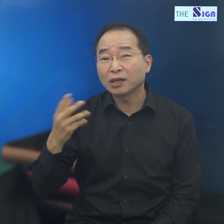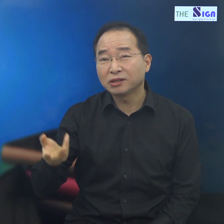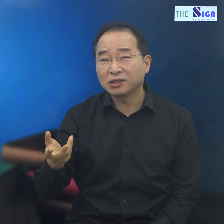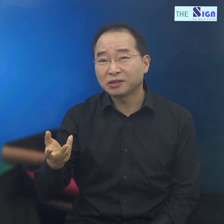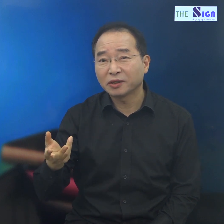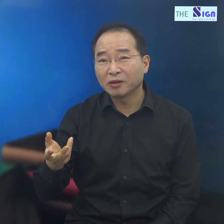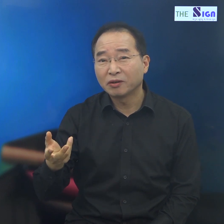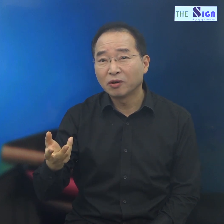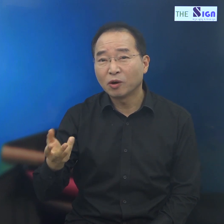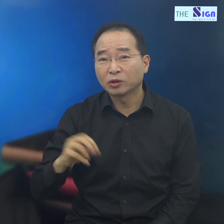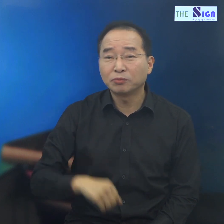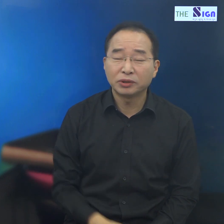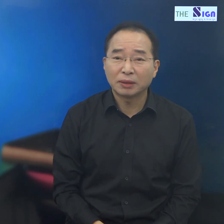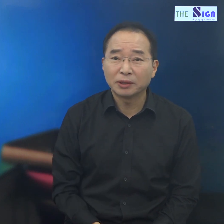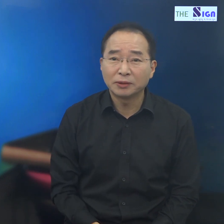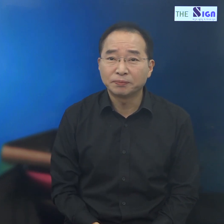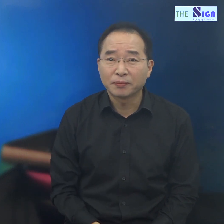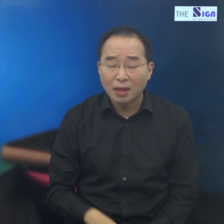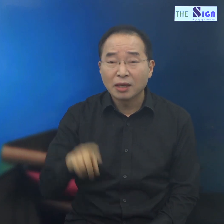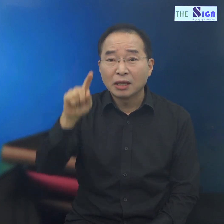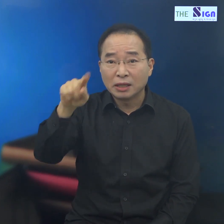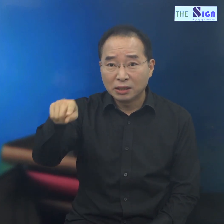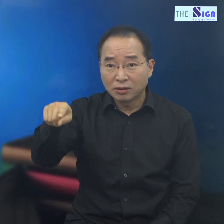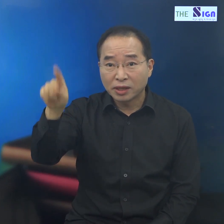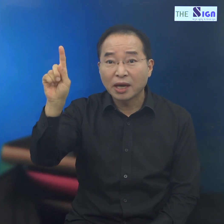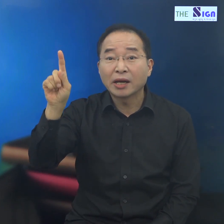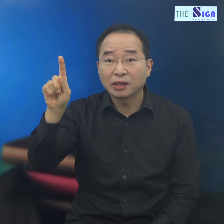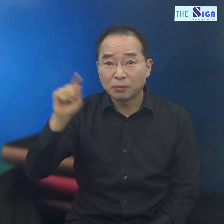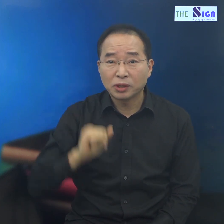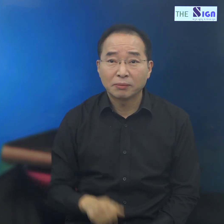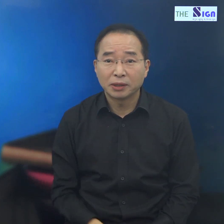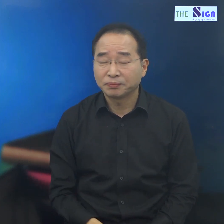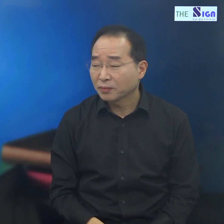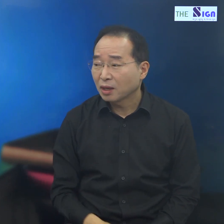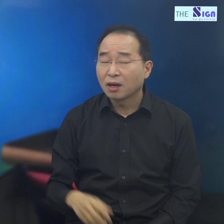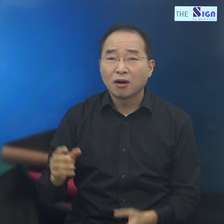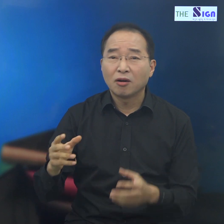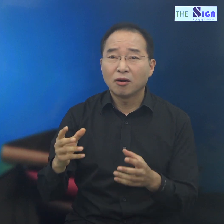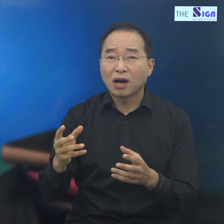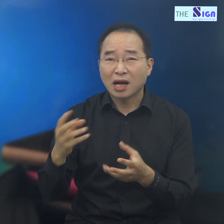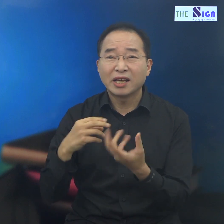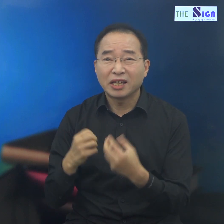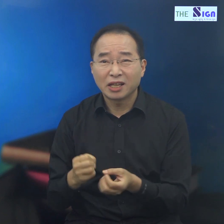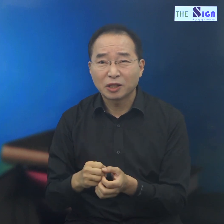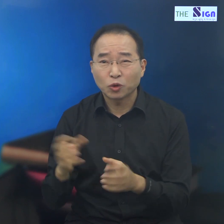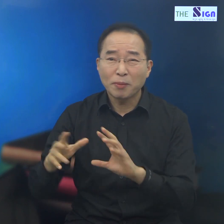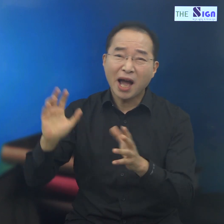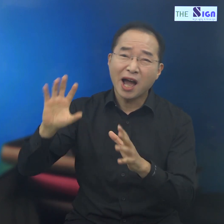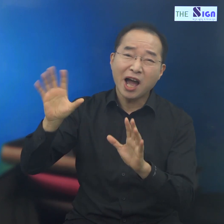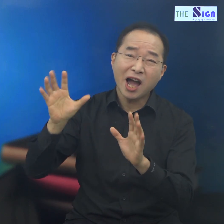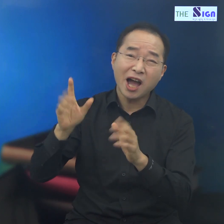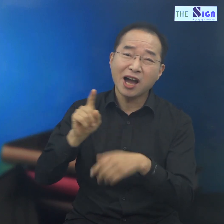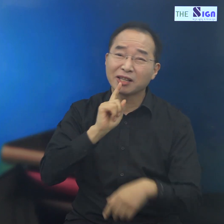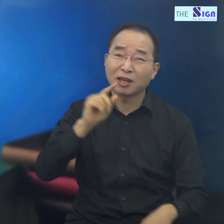뜻이 있어요. 어떤 분이냐면은 이렇게 하는 게 뭐냐면 아까 얘기했는데 또 막 얘기 말이